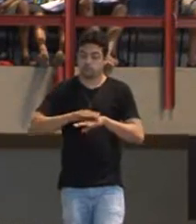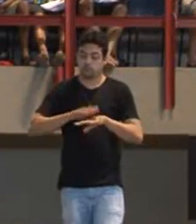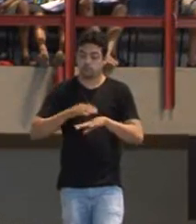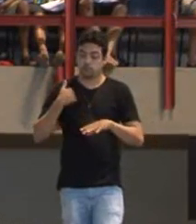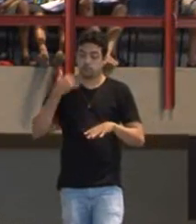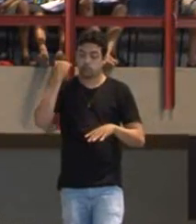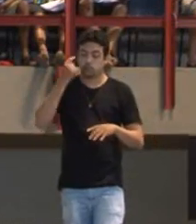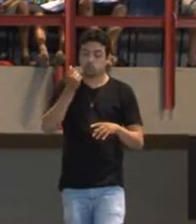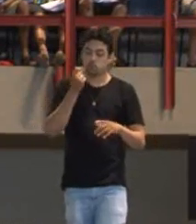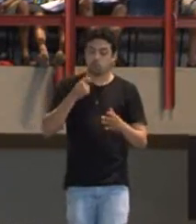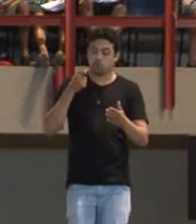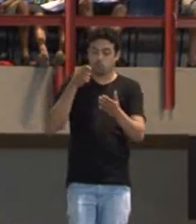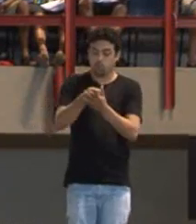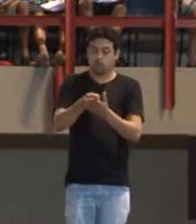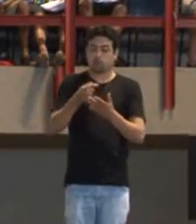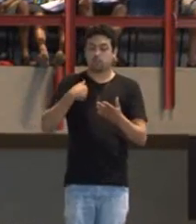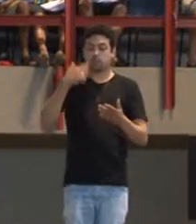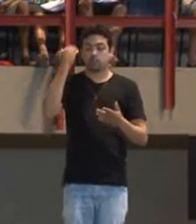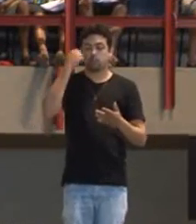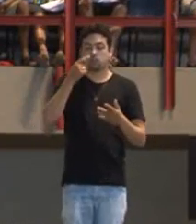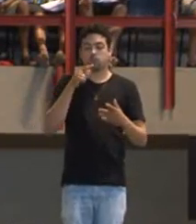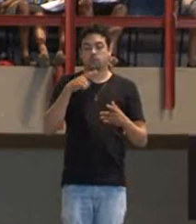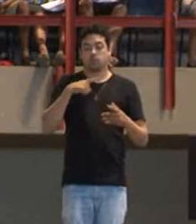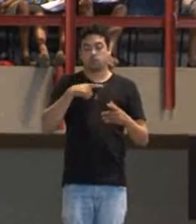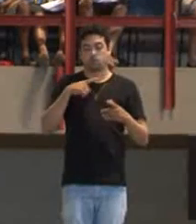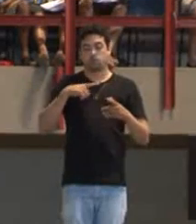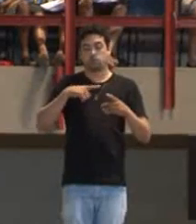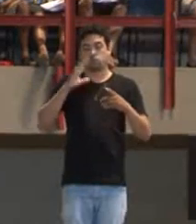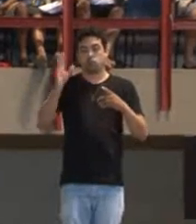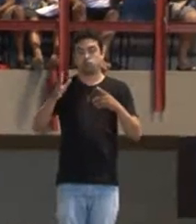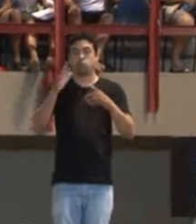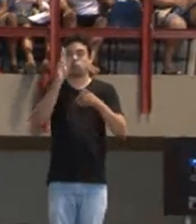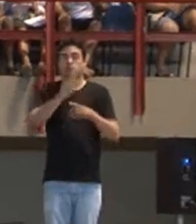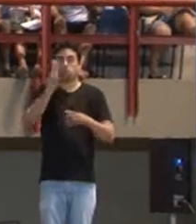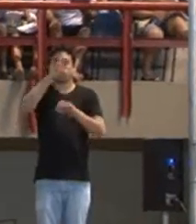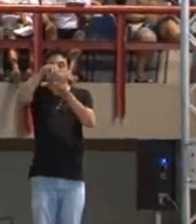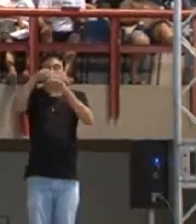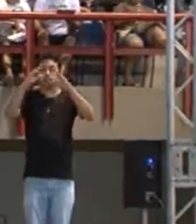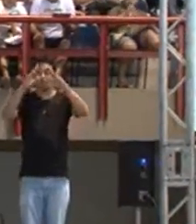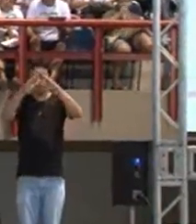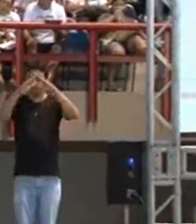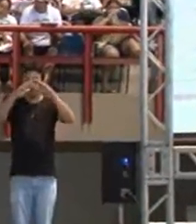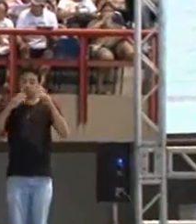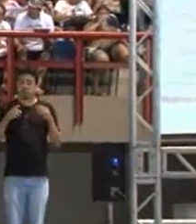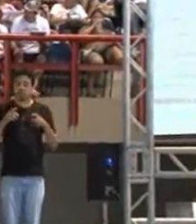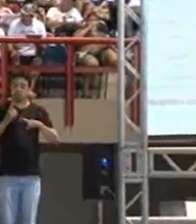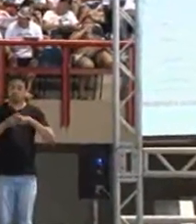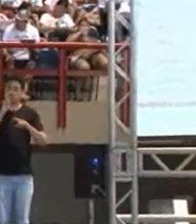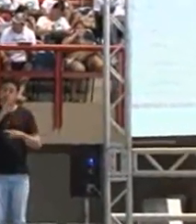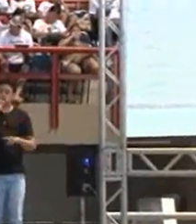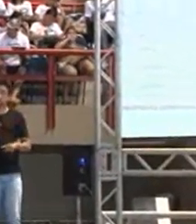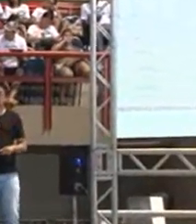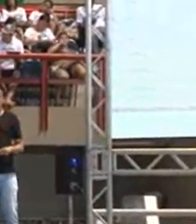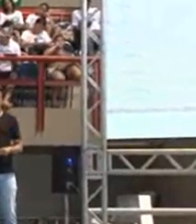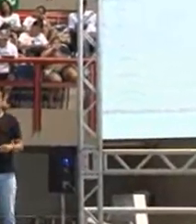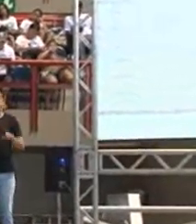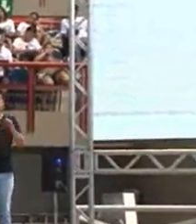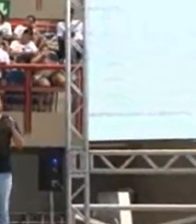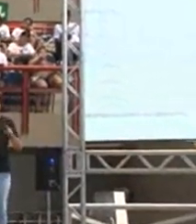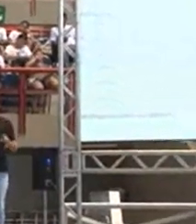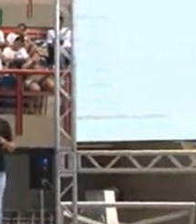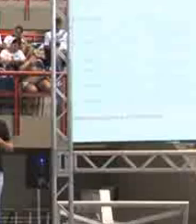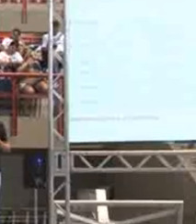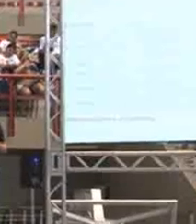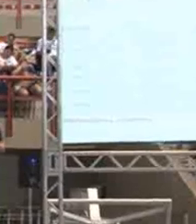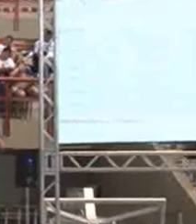vou pagar, primeiro eu preciso saber quanto eu gastei. Eu gasto energia, mas a energia